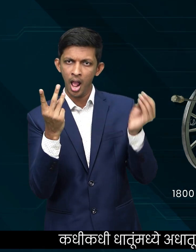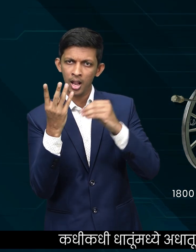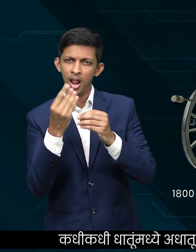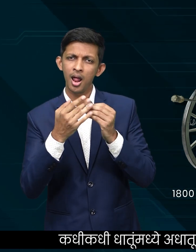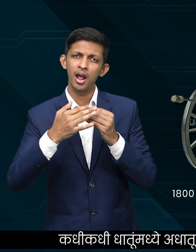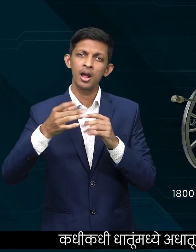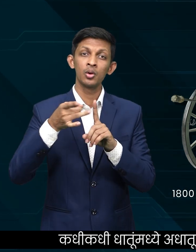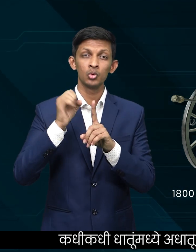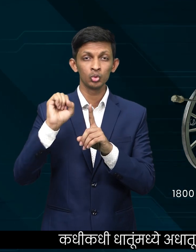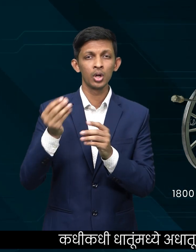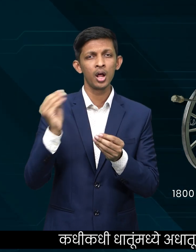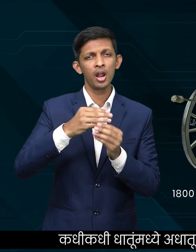मिसळूनही मिश्रधातू तयार केले जाते.